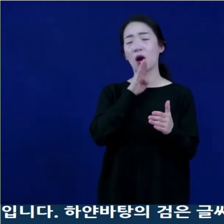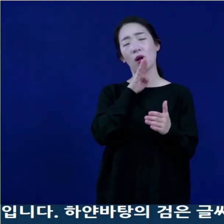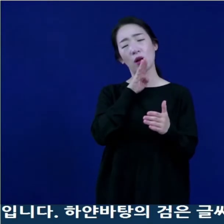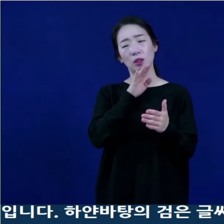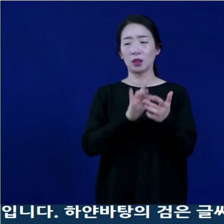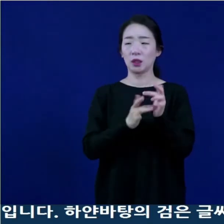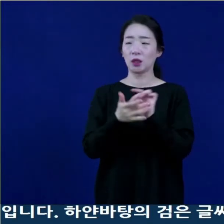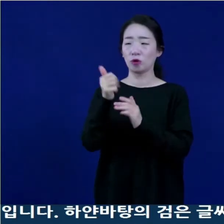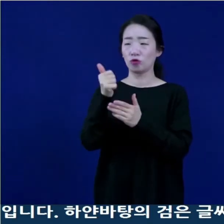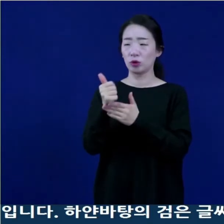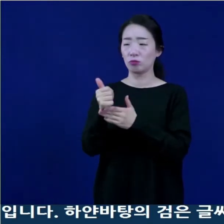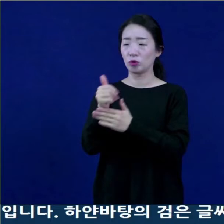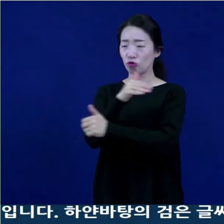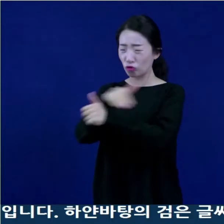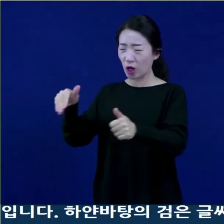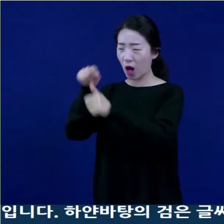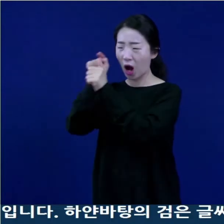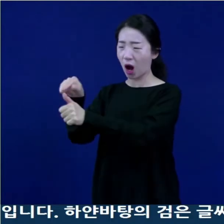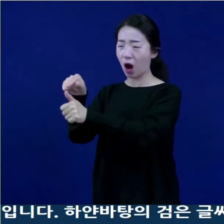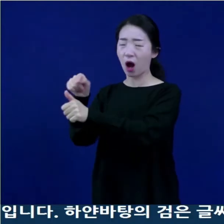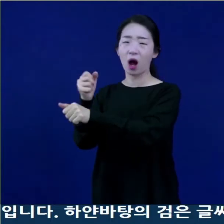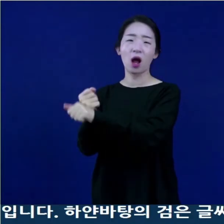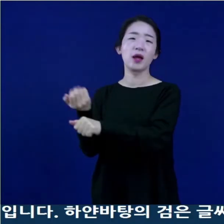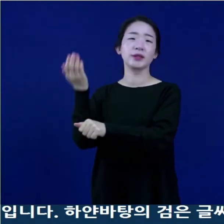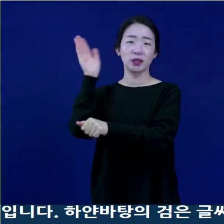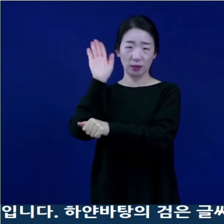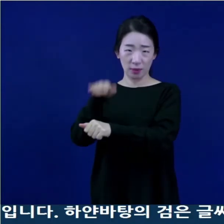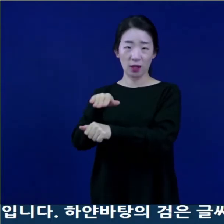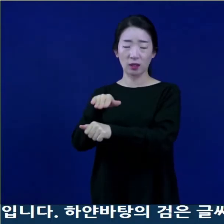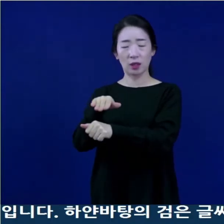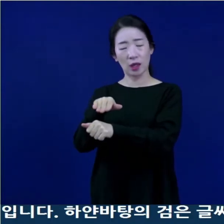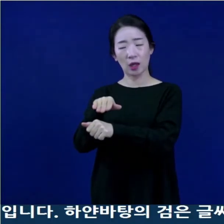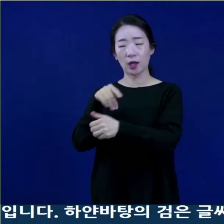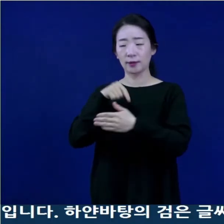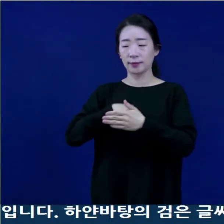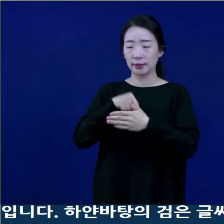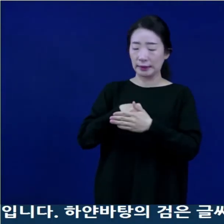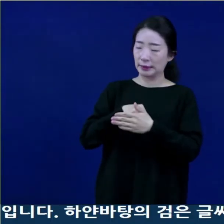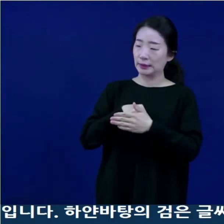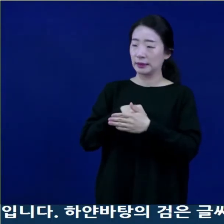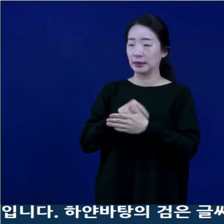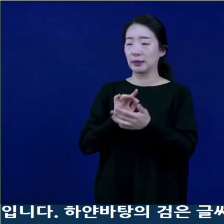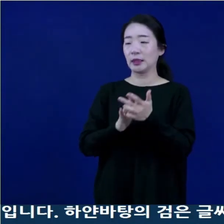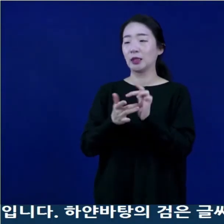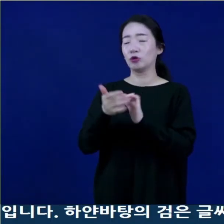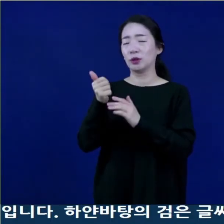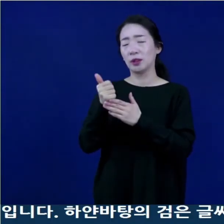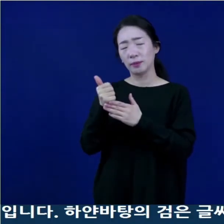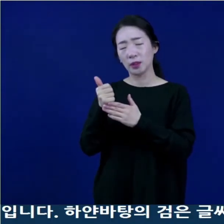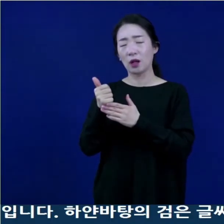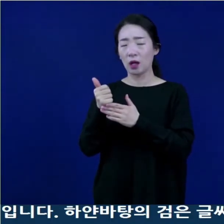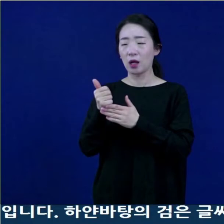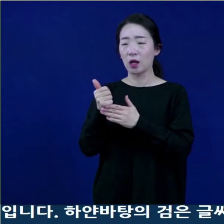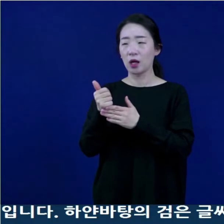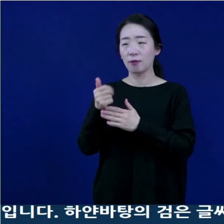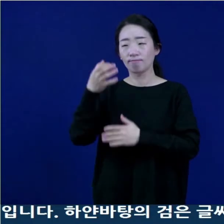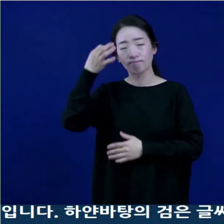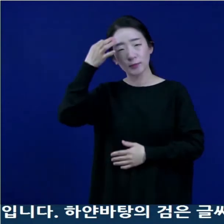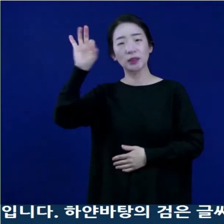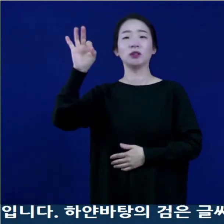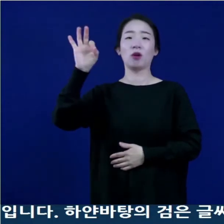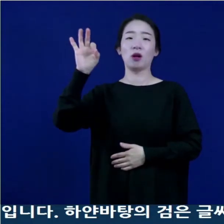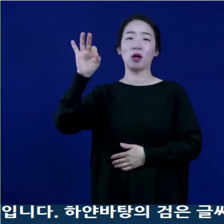선고는 하였지만 그의 마음이 예수님을 인정하는 약간의 구석이 있었던 것으로